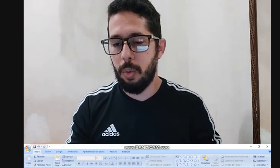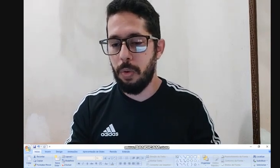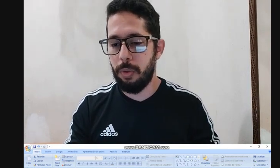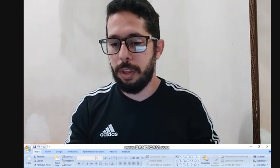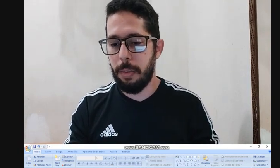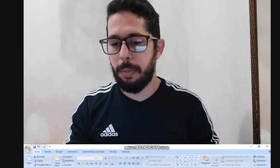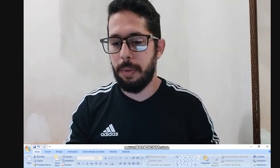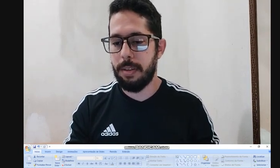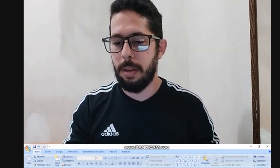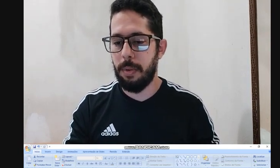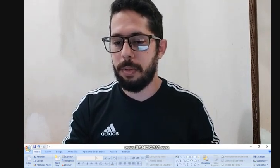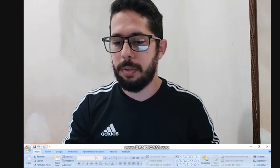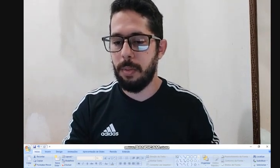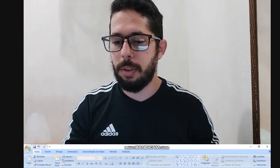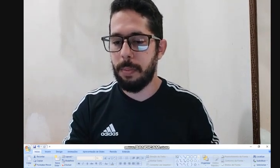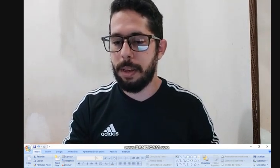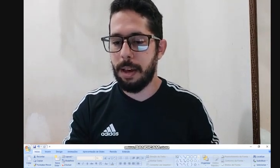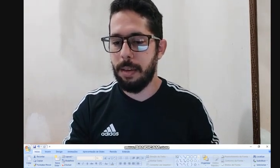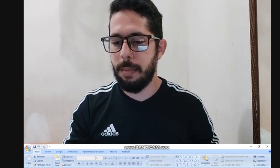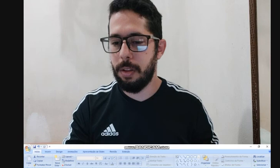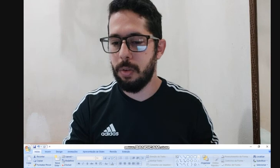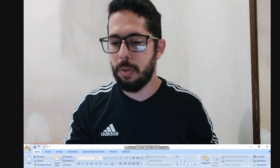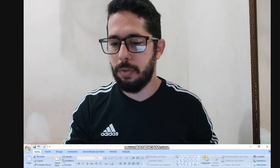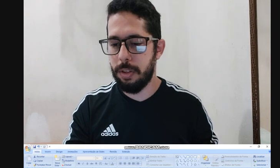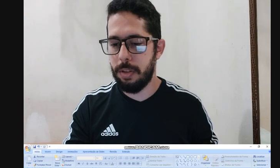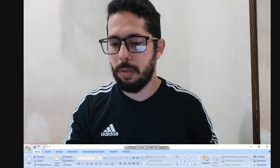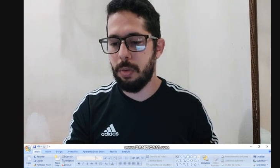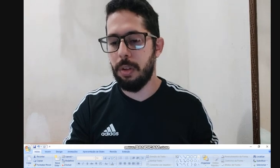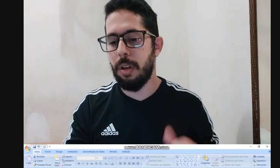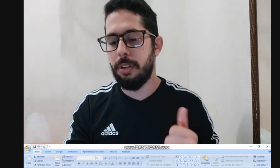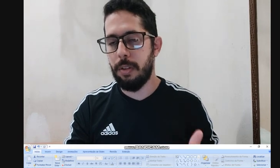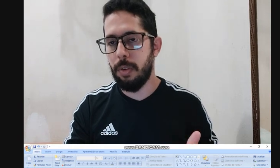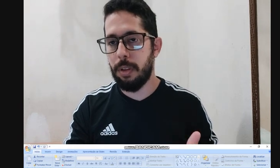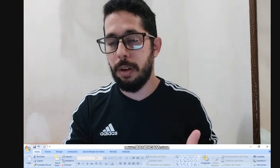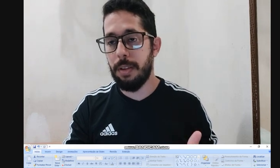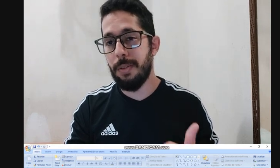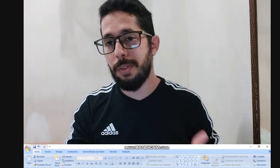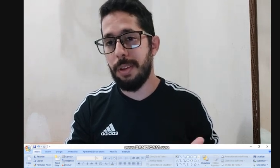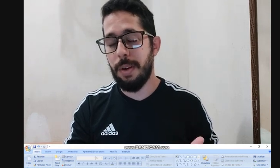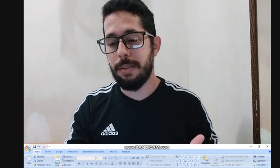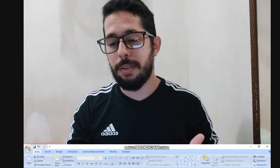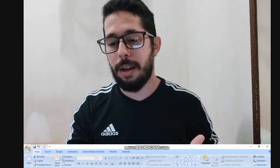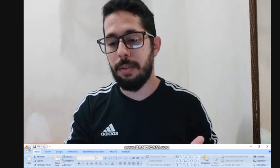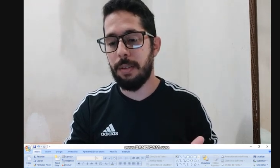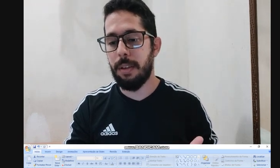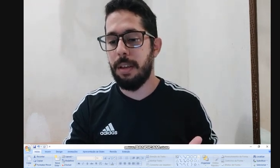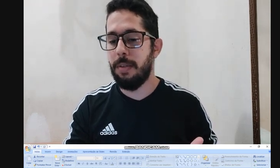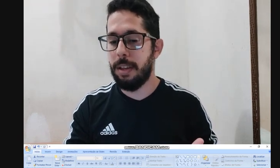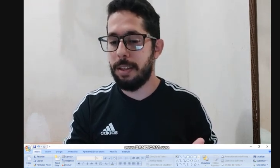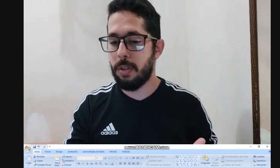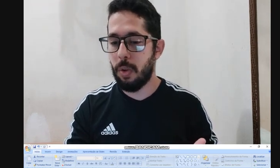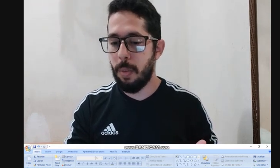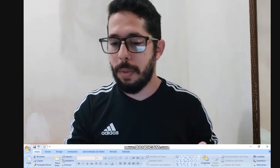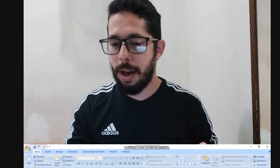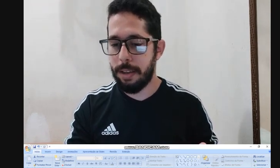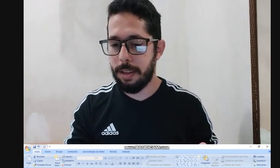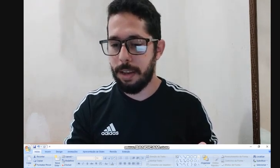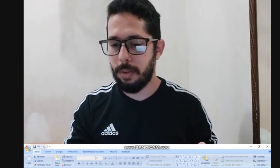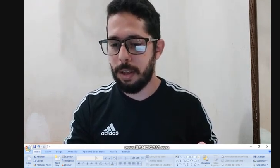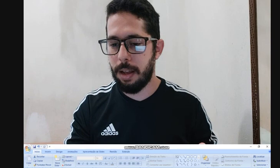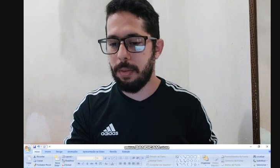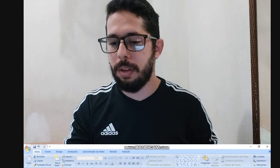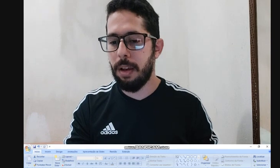gerar um novo termo. Por exemplo, se eu multiplicar aqui menos 1 vezes 1, eu ainda não vou ter o resultado. Eu vou ter que somar